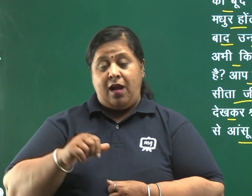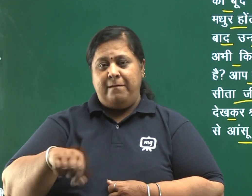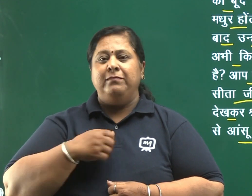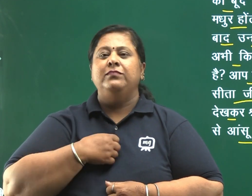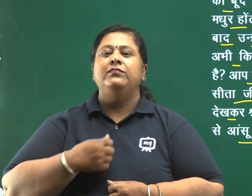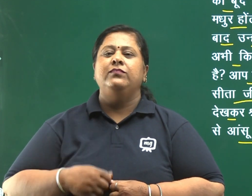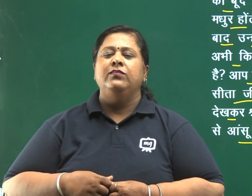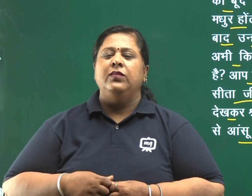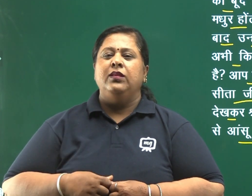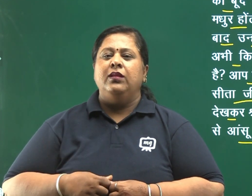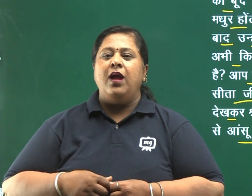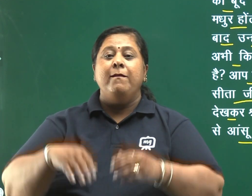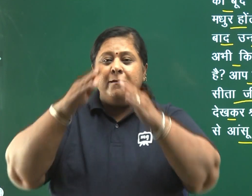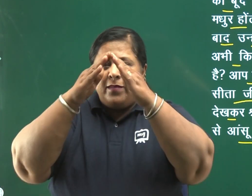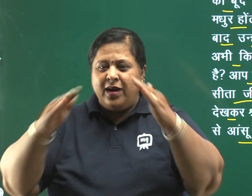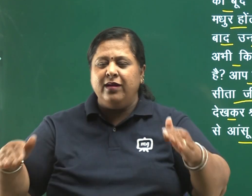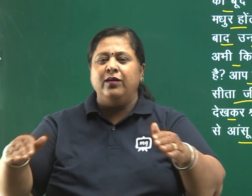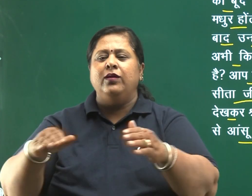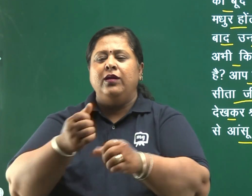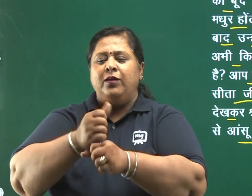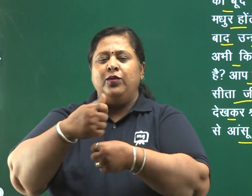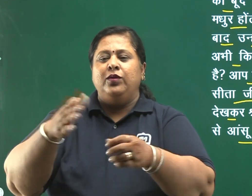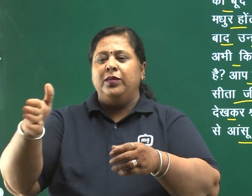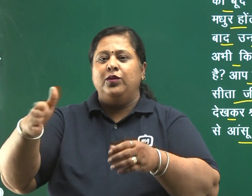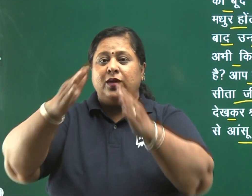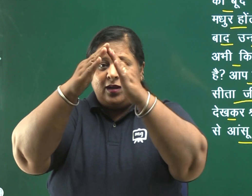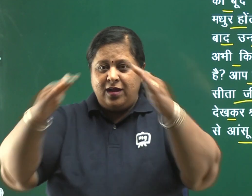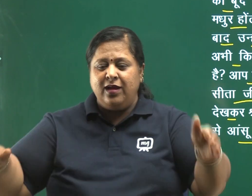हम पत्तों की कुटिया कहाँ बनाएंगे?